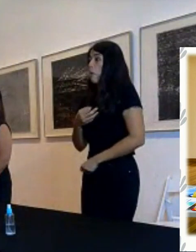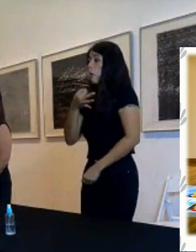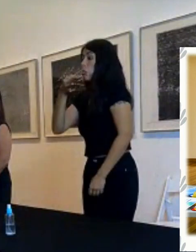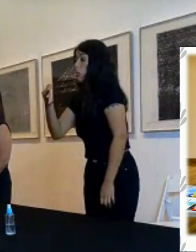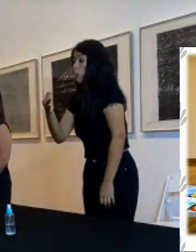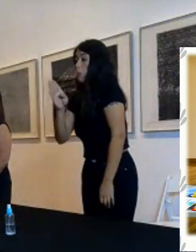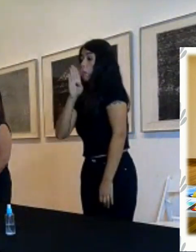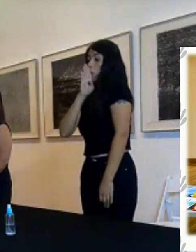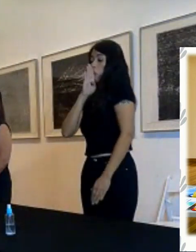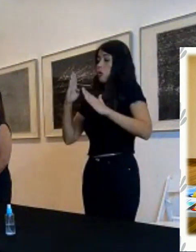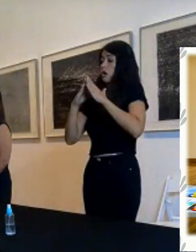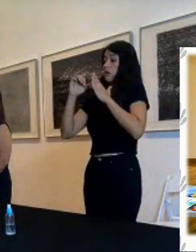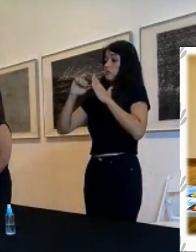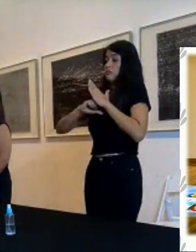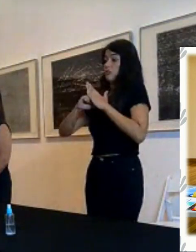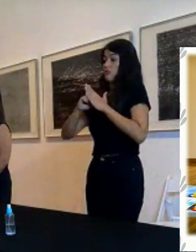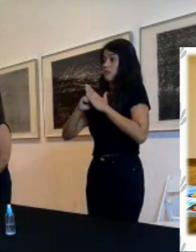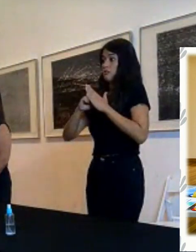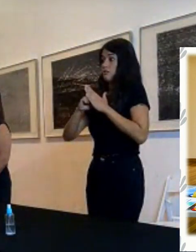tu casa, eso es